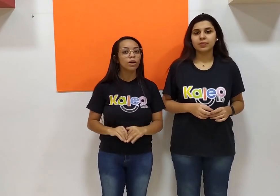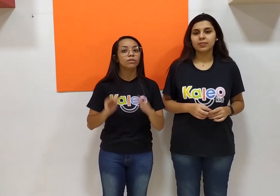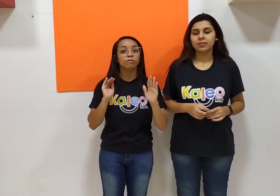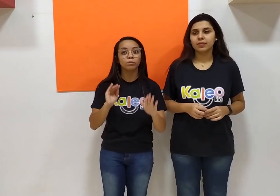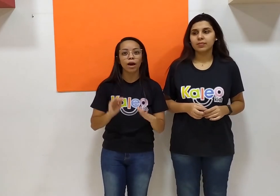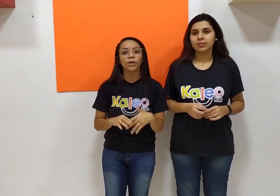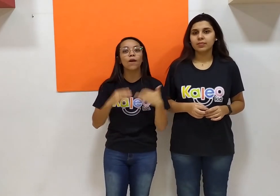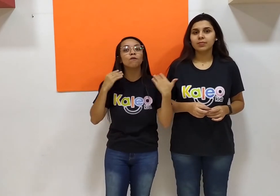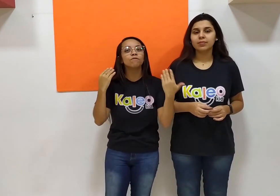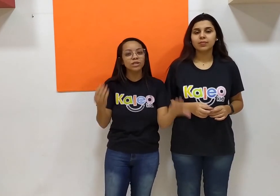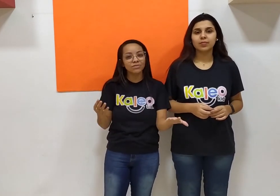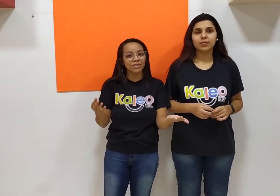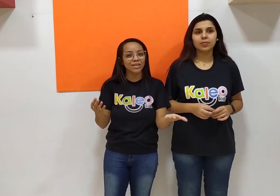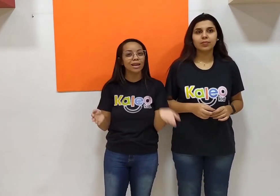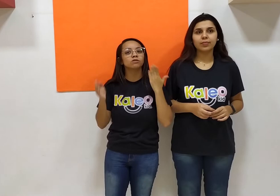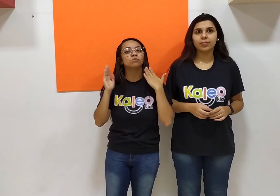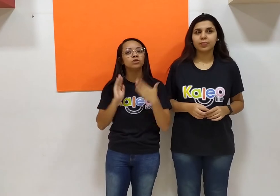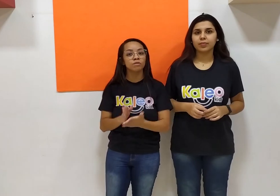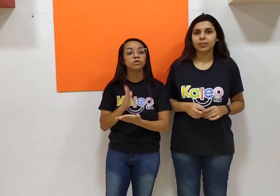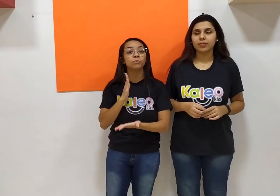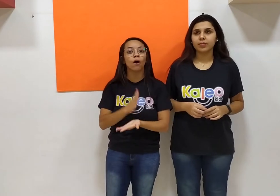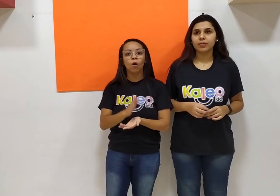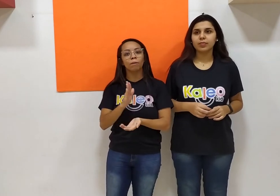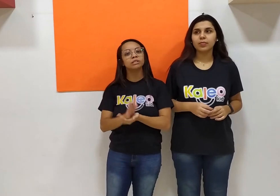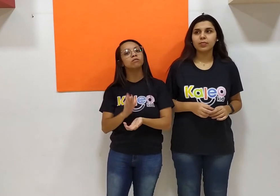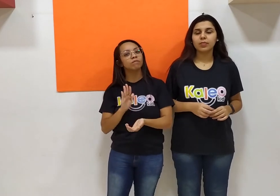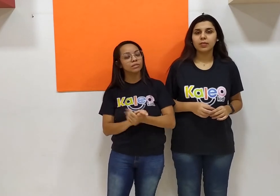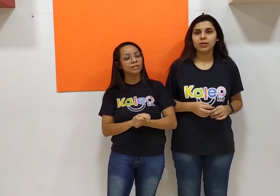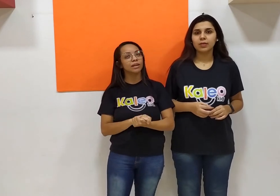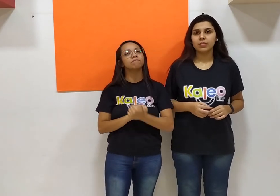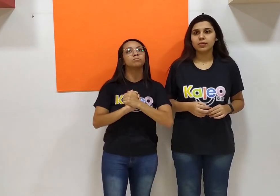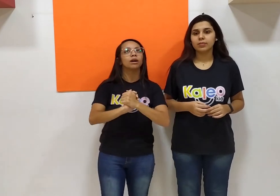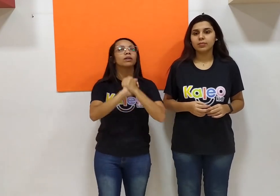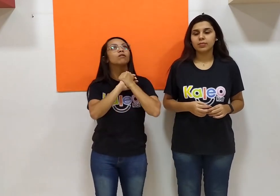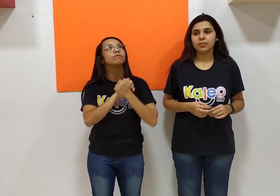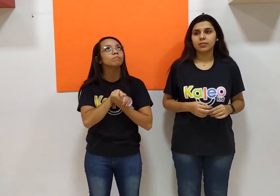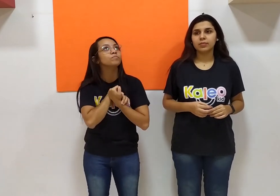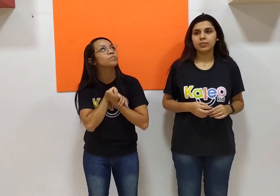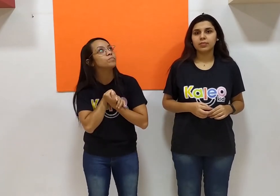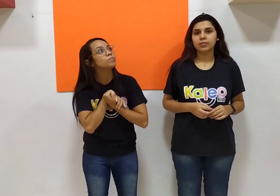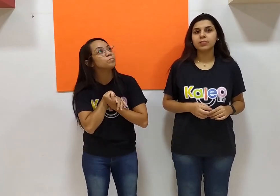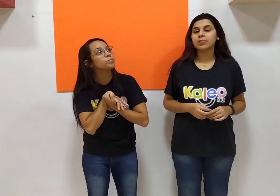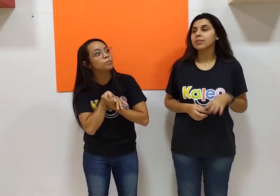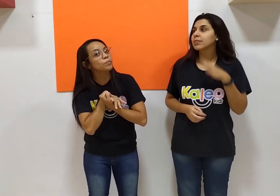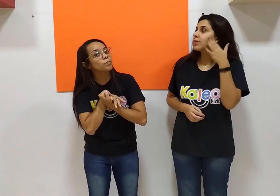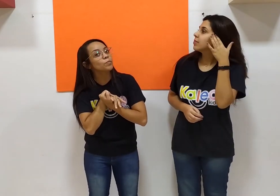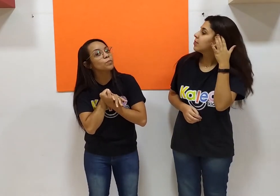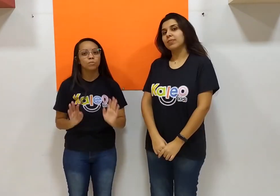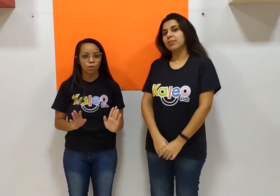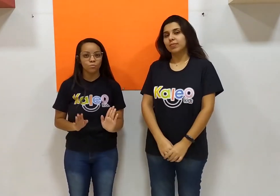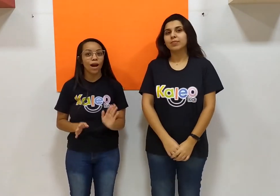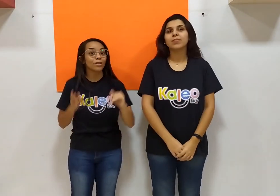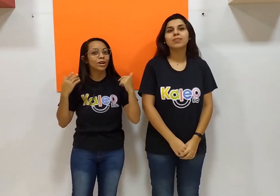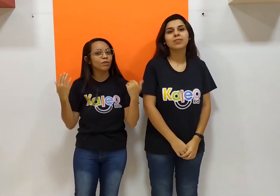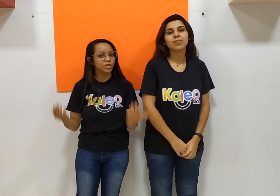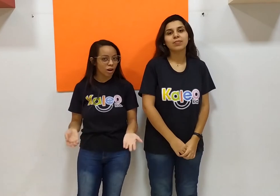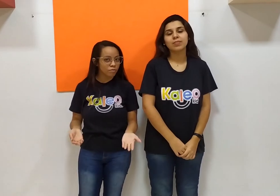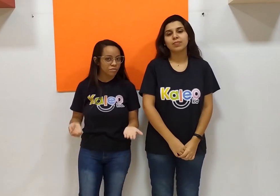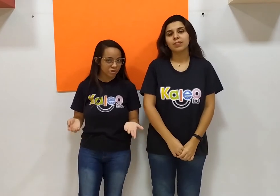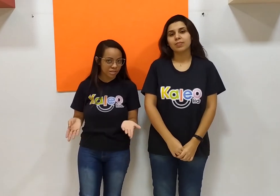Então vamos lá, eu quero ouvir de vocês o motivo de preocupação que vocês têm. Vamos lá, quero ouvir. Bom, agora que eu já ouvi